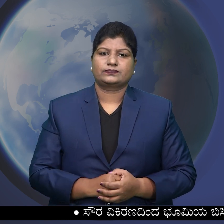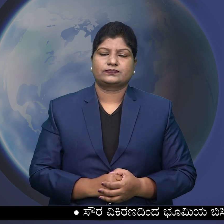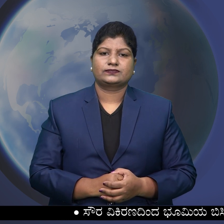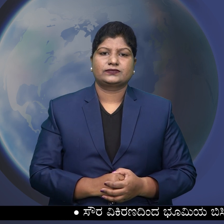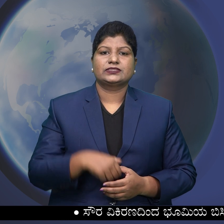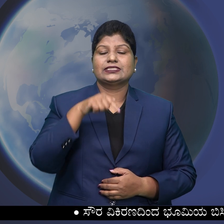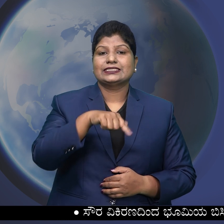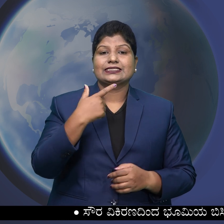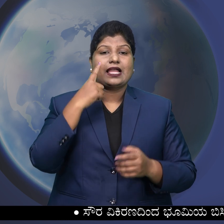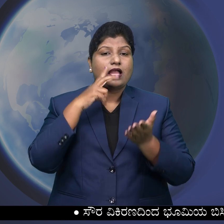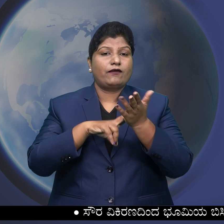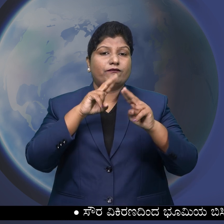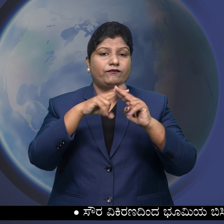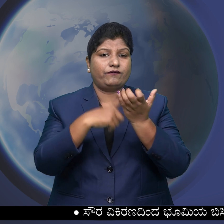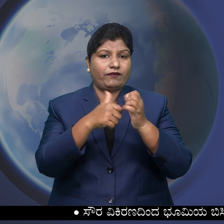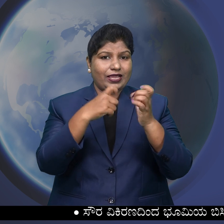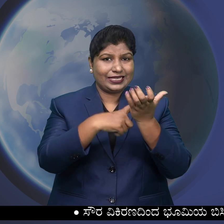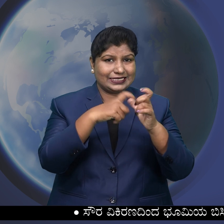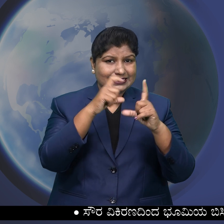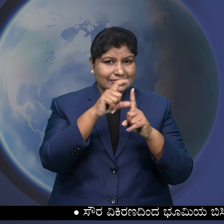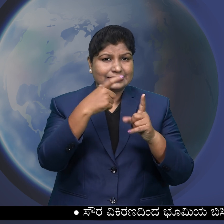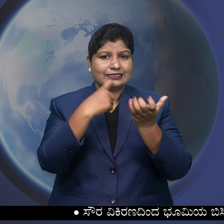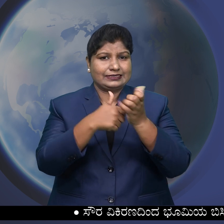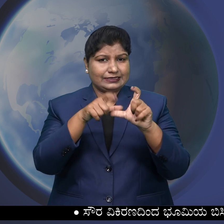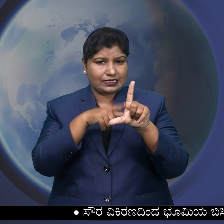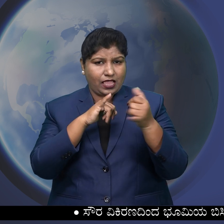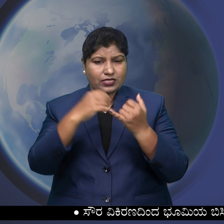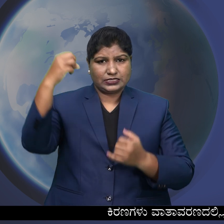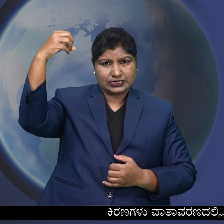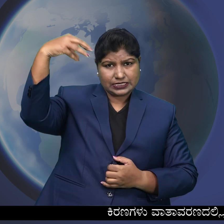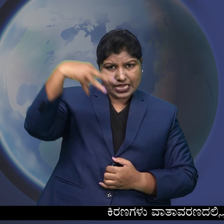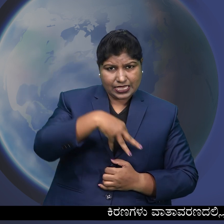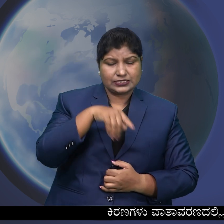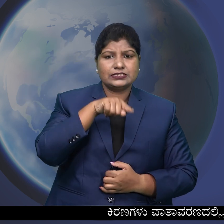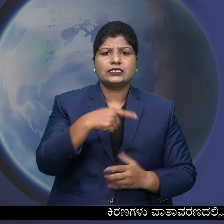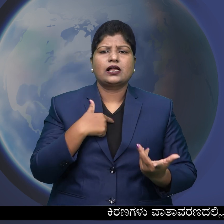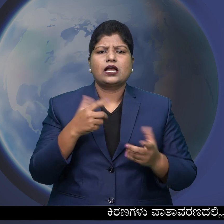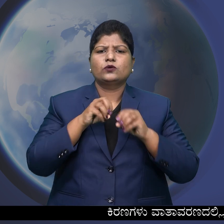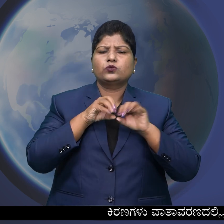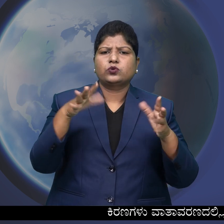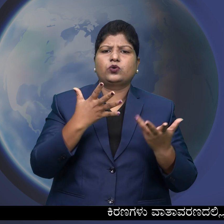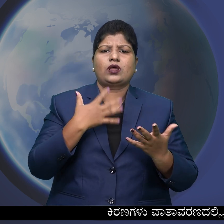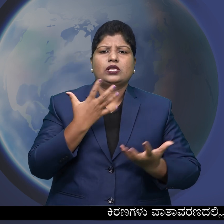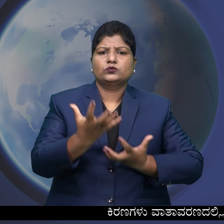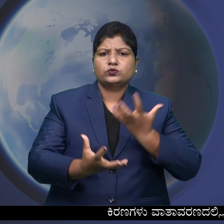ಸೌರ ವಿಕಿರಣದಿಂದ ಭೂಮಿಯು ಬಿಸಿಯಾಗುವುದರಿಂದ ಬಿಡುಗಡೆಯಾಗುವ ಅತಿಗೆಂಪು ಕಿರಣಗಳು ವಾತಾವರಣದಲ್ಲಿ ಕೆಲವು ಅನಿಲಗಳಿಂದ